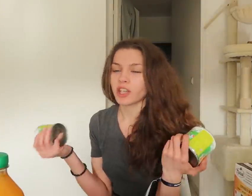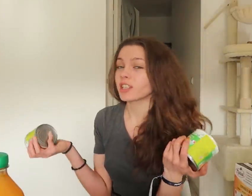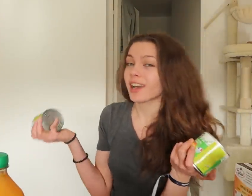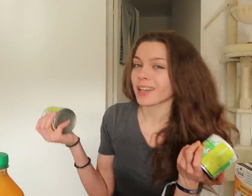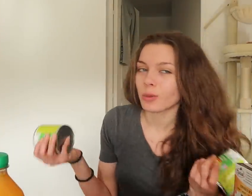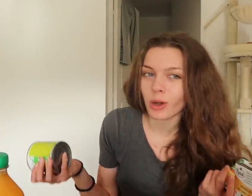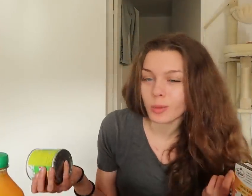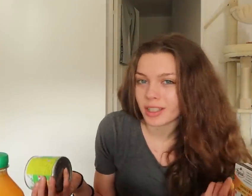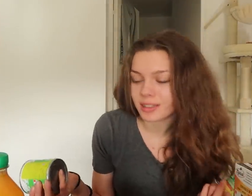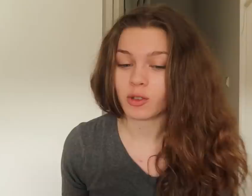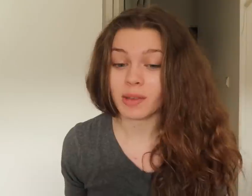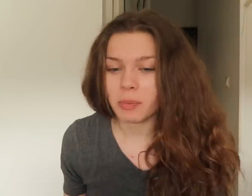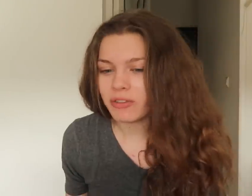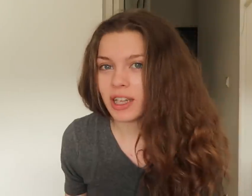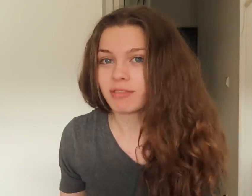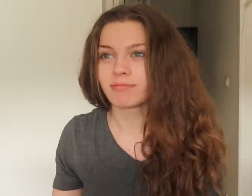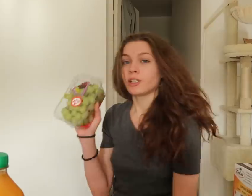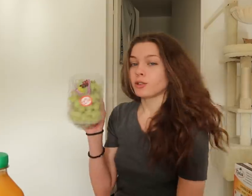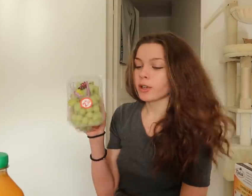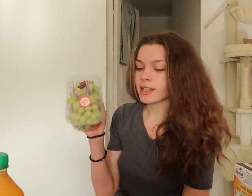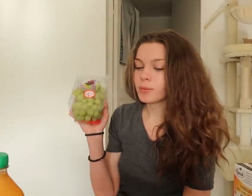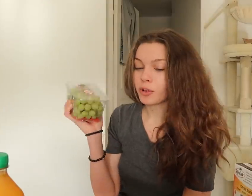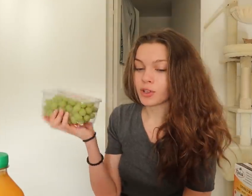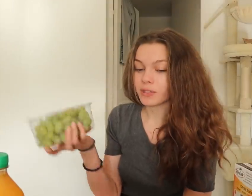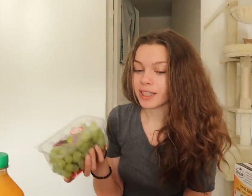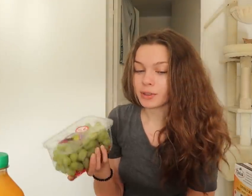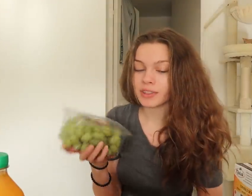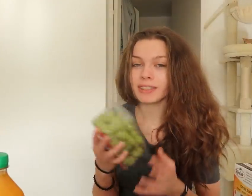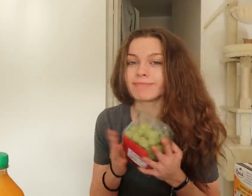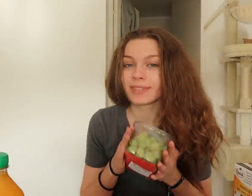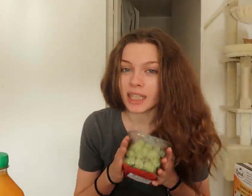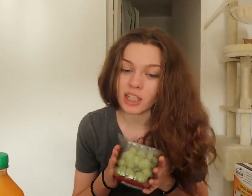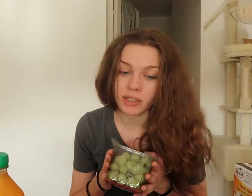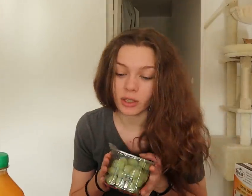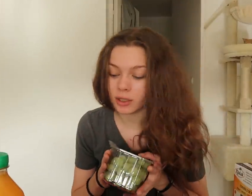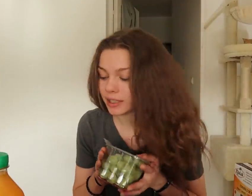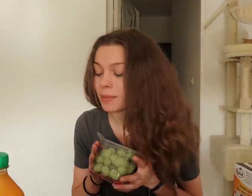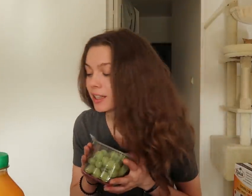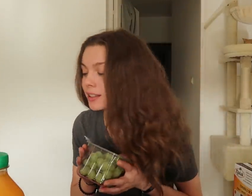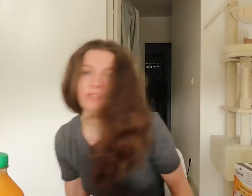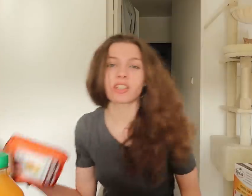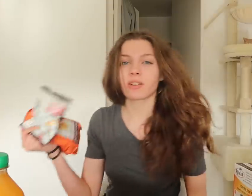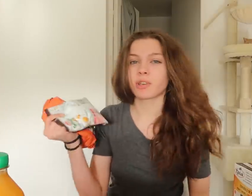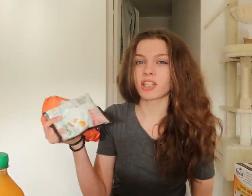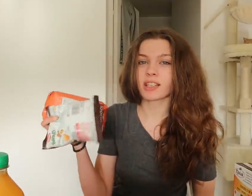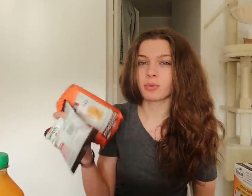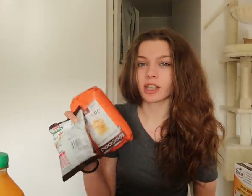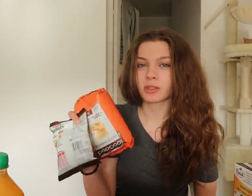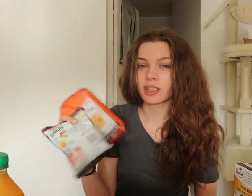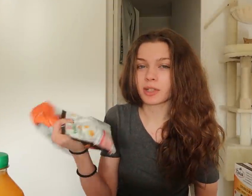acheté des haricots beurre en boîte parce que c'est mes préférés. Du raisin pour quand j'ai envie de grignoter et que j'évite de grignoter de la merde. Mais j'ai quand même acheté ça pour grignoter de la merde.